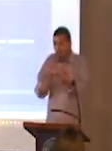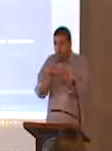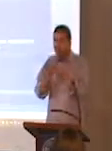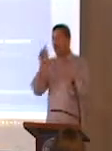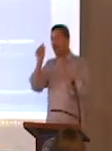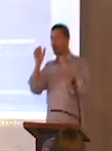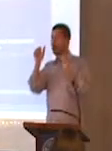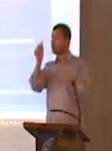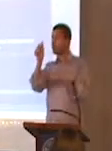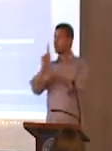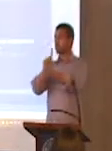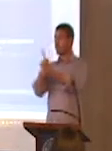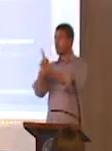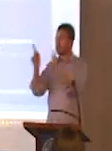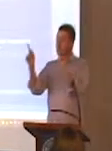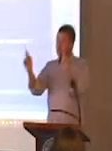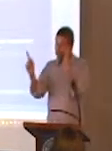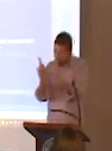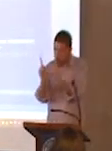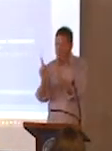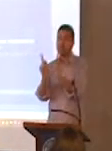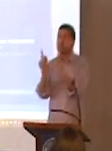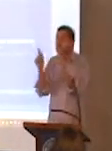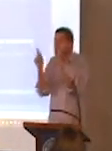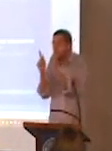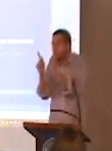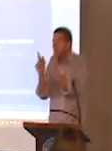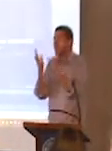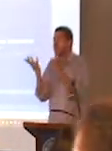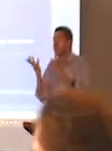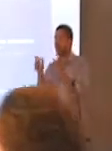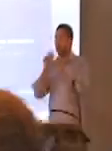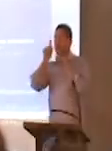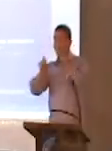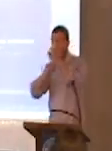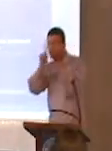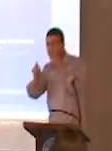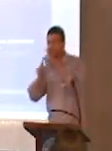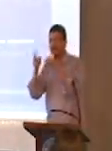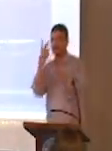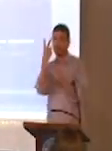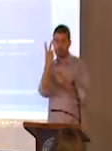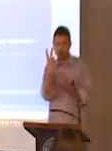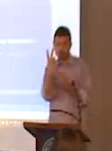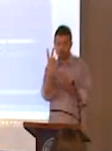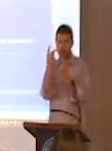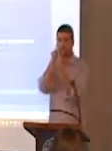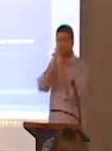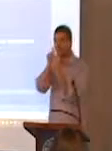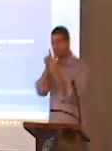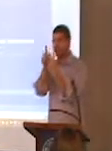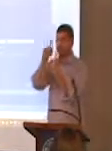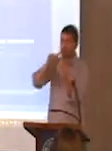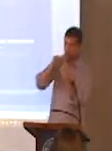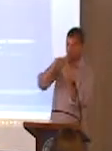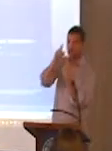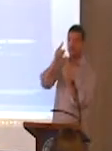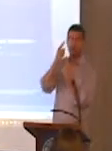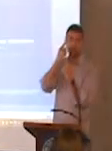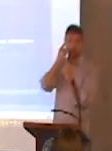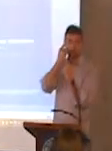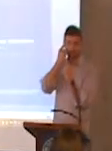Bueno, entonces muy resumido, ahora continuamos en unos 10 minutos en el cual vamos a